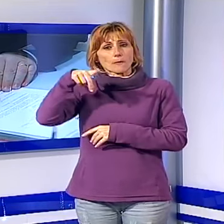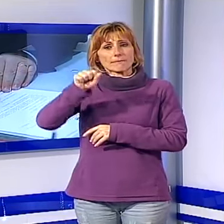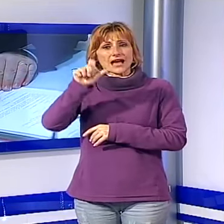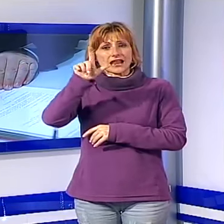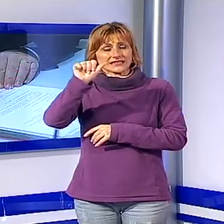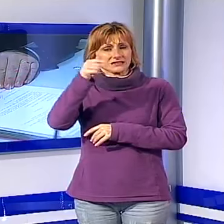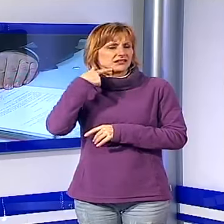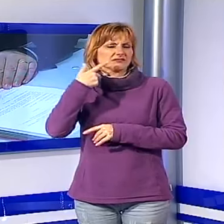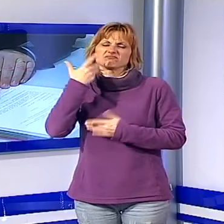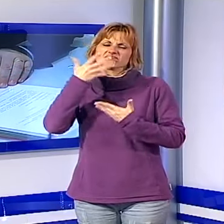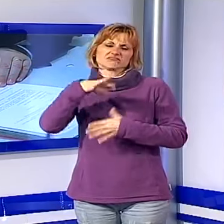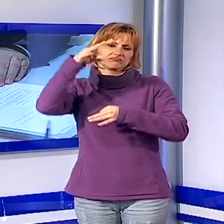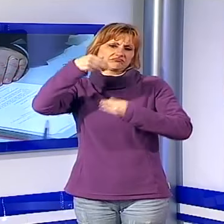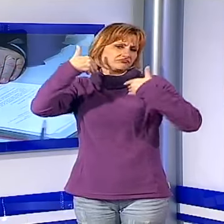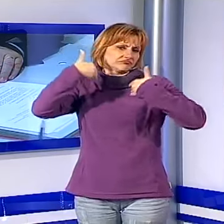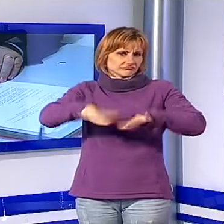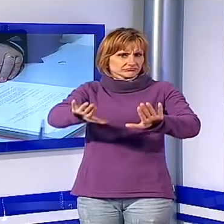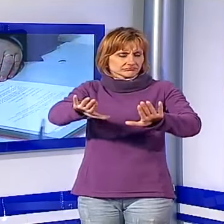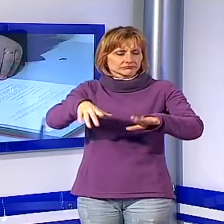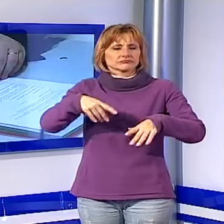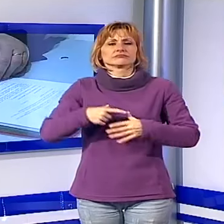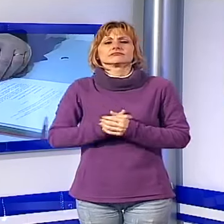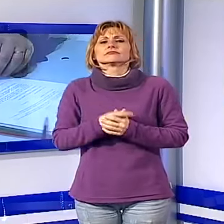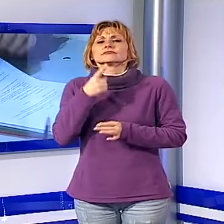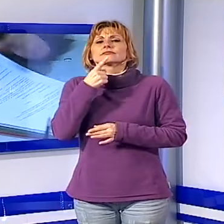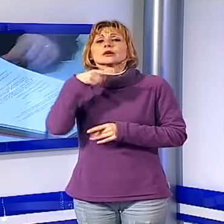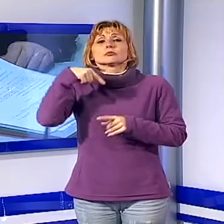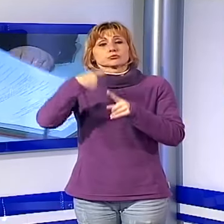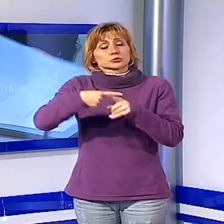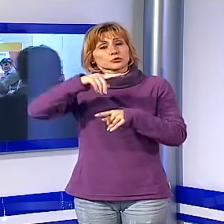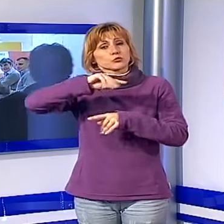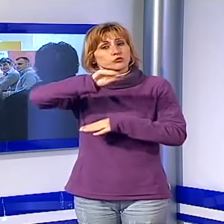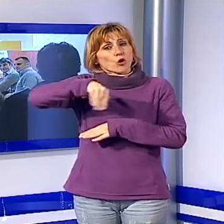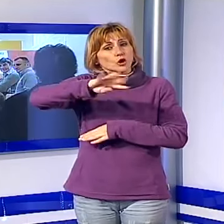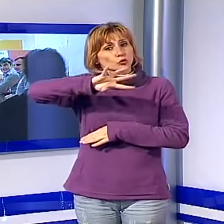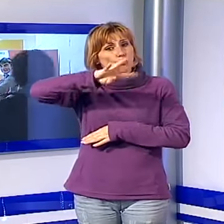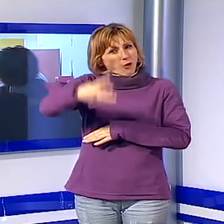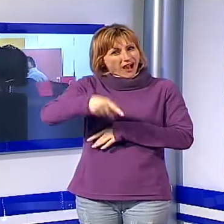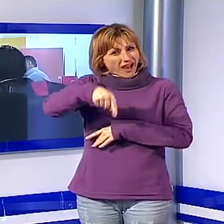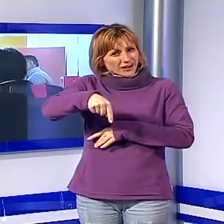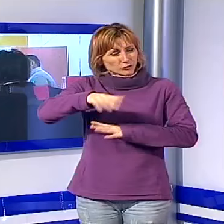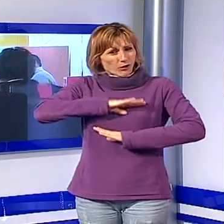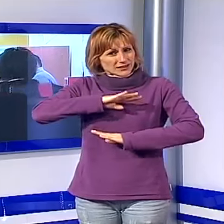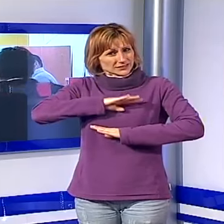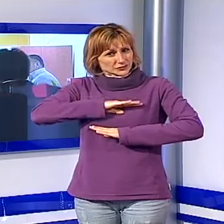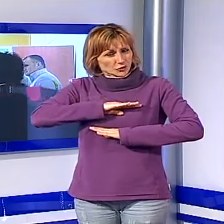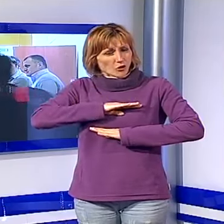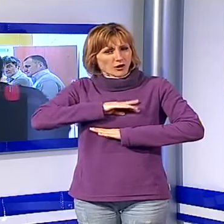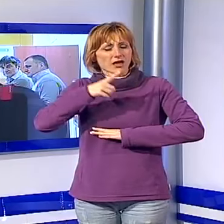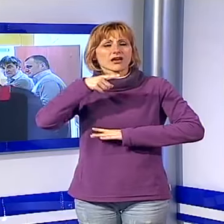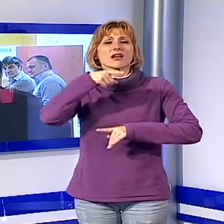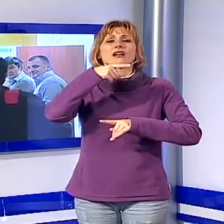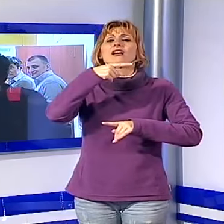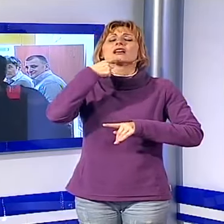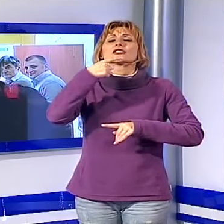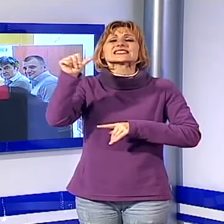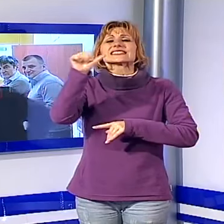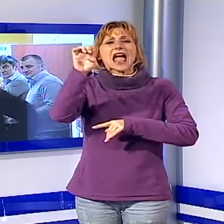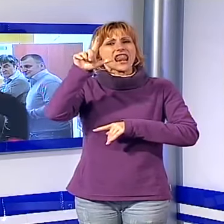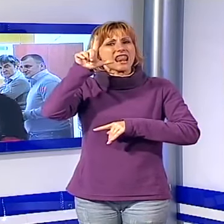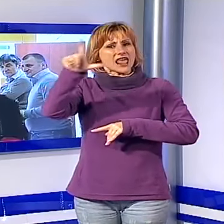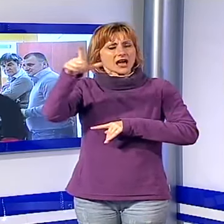rinunciare ad entrare in giunta. E rimane vuoto anche il posto del quarto assessore, in quota a sinistra Ecologia e Libertà, perché SEL vuol